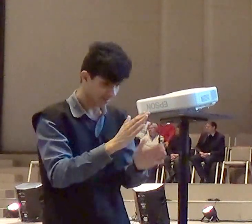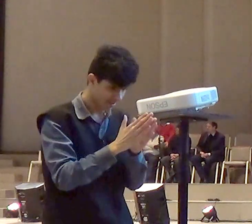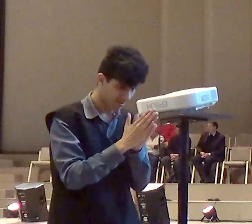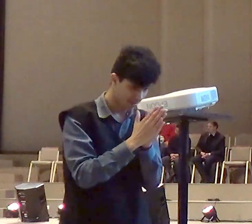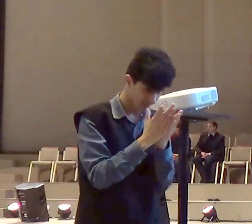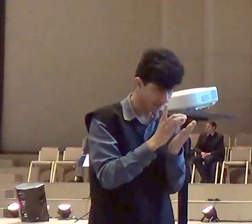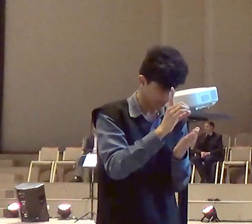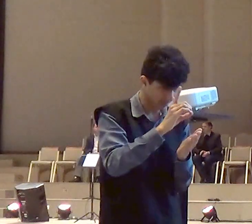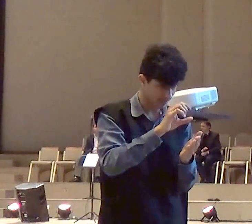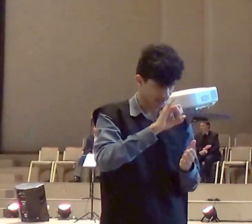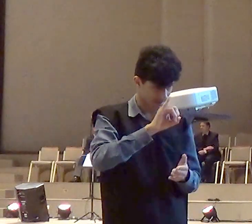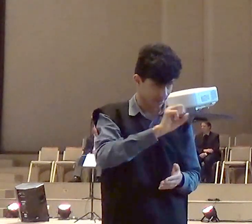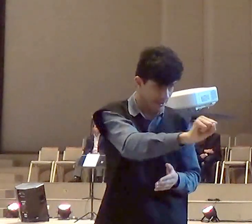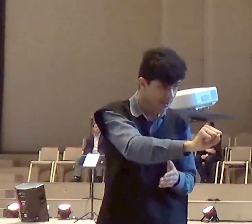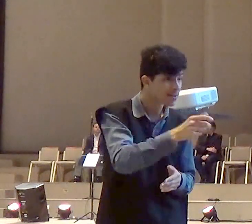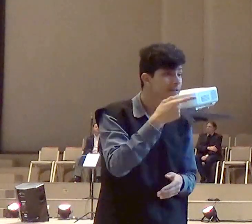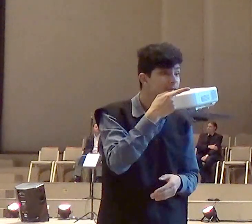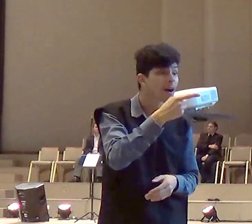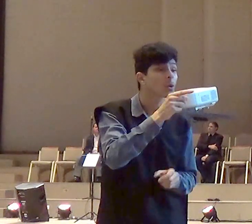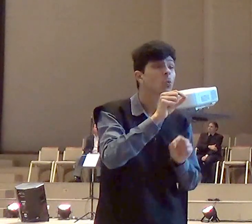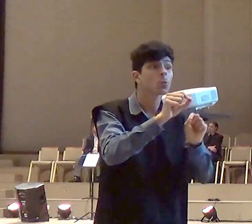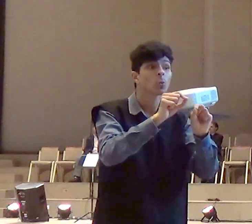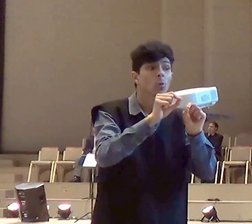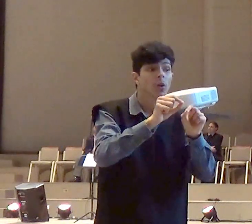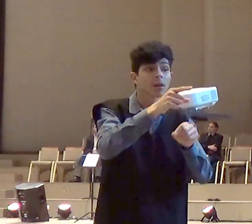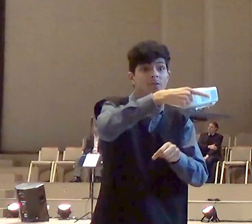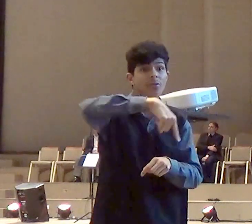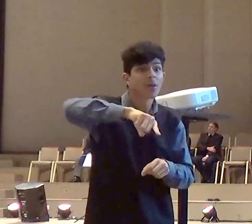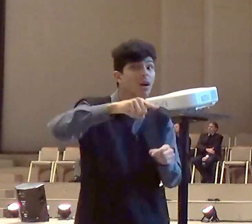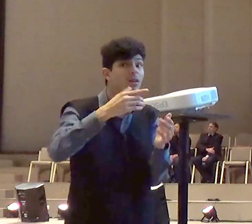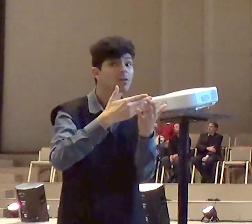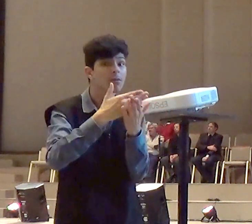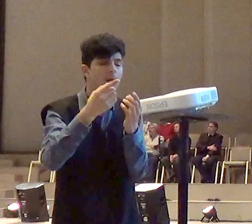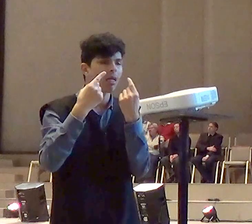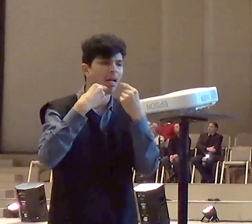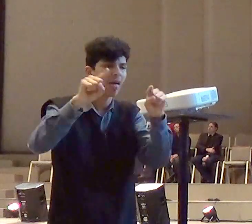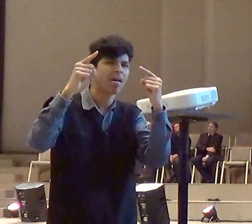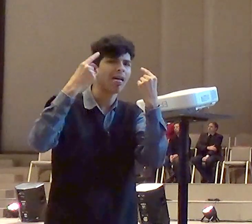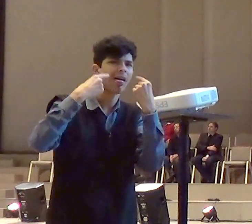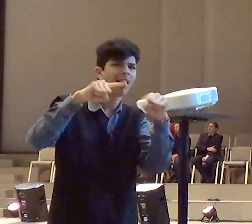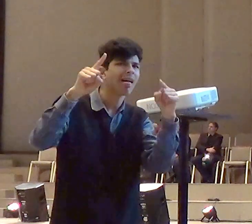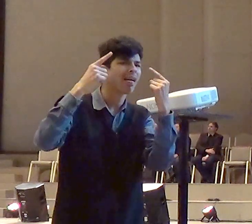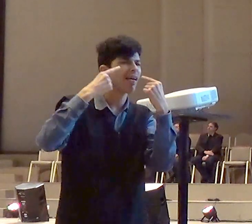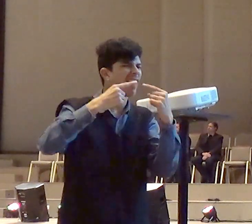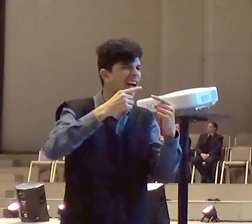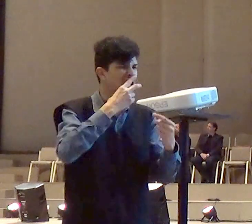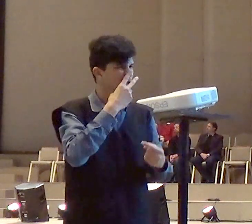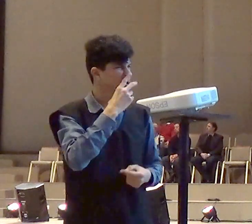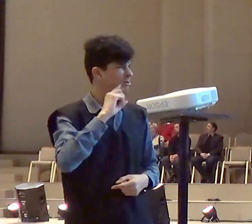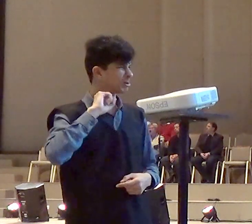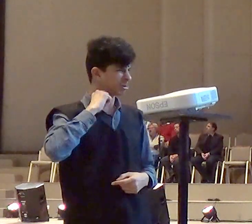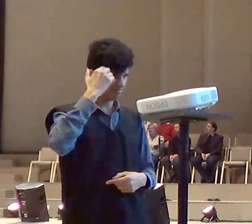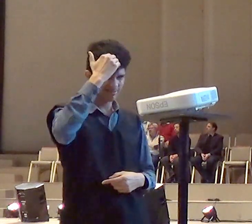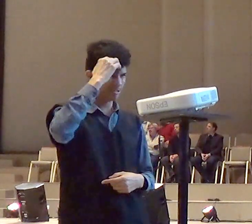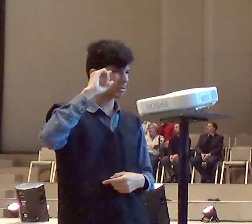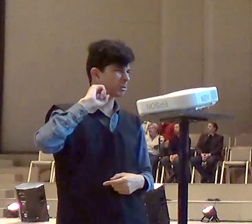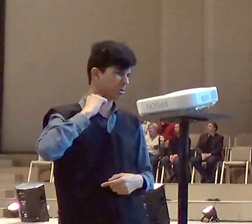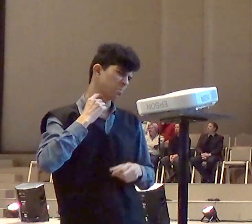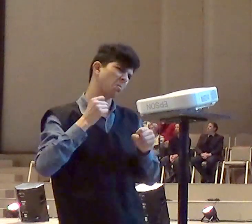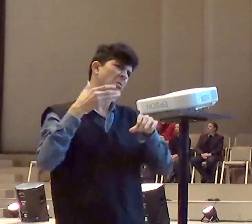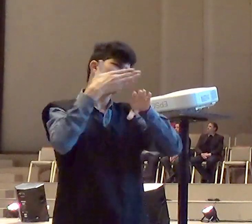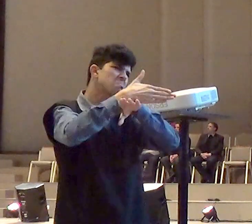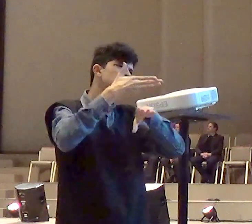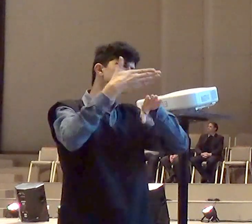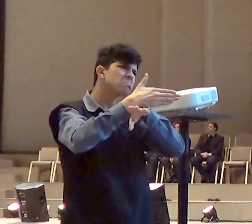a gente está murmurando e o coração tá pesado a gente pode até estar num culto